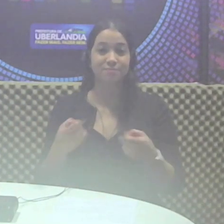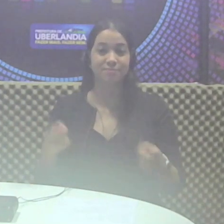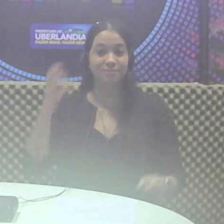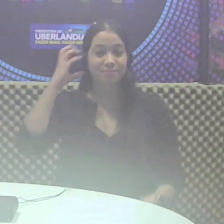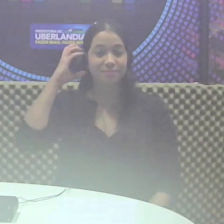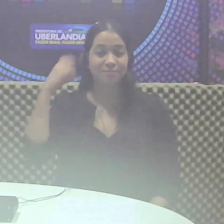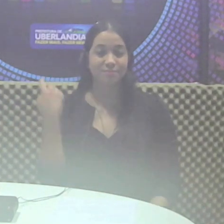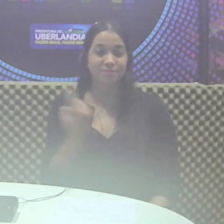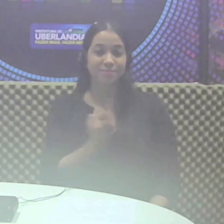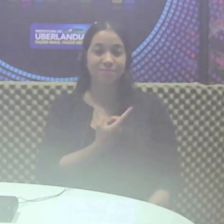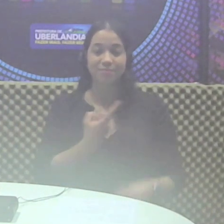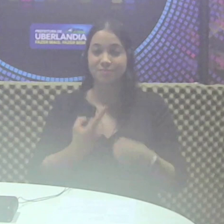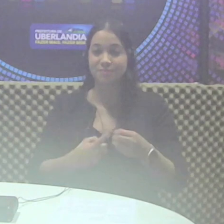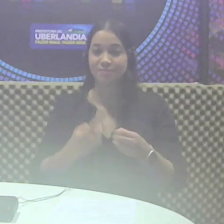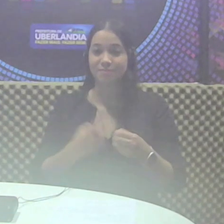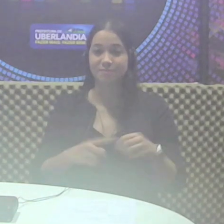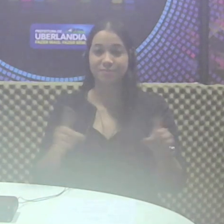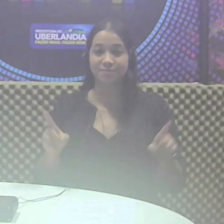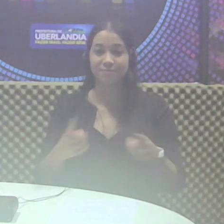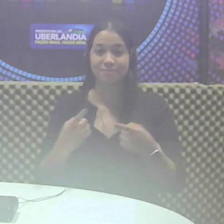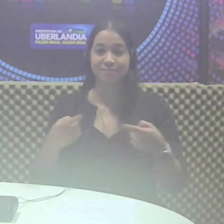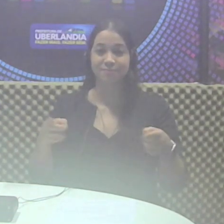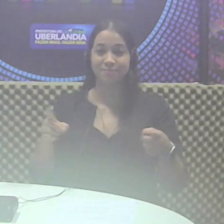Rádio Nossa Cidade.